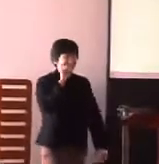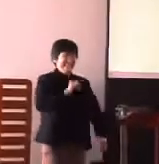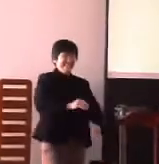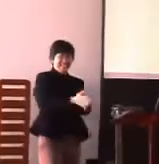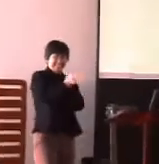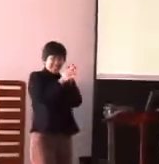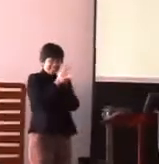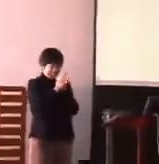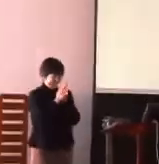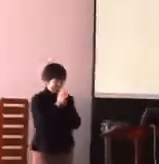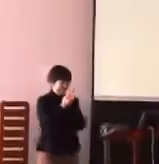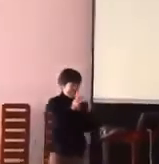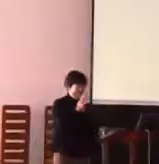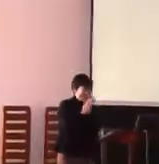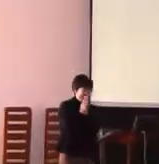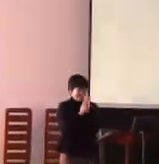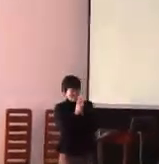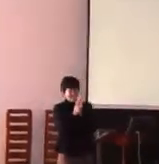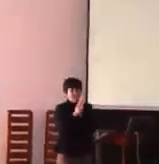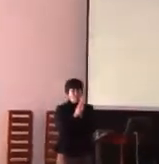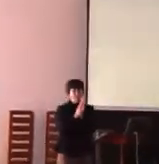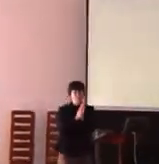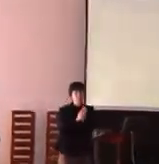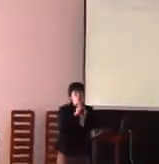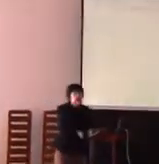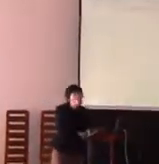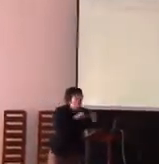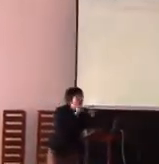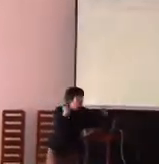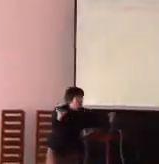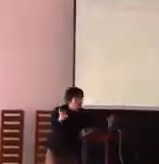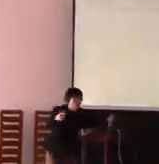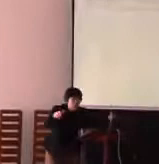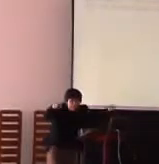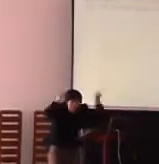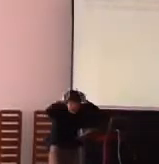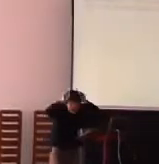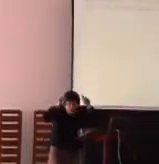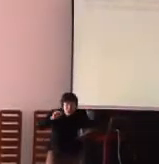その心に巻かれたものを奪っていく上手もう本当もの